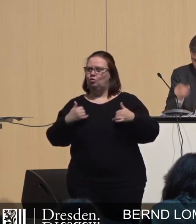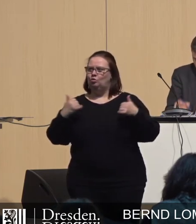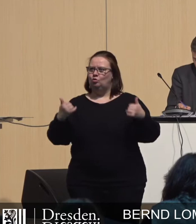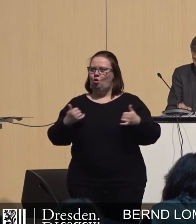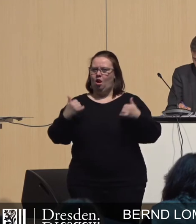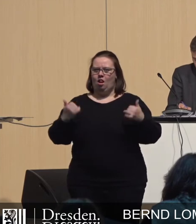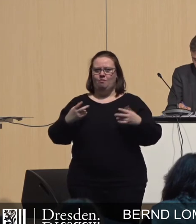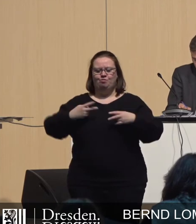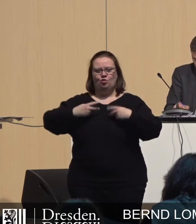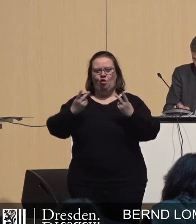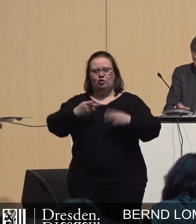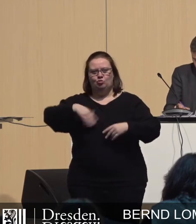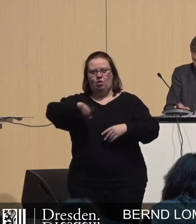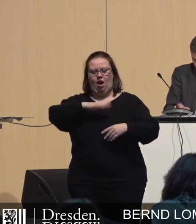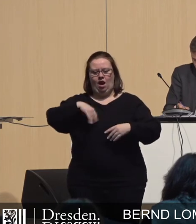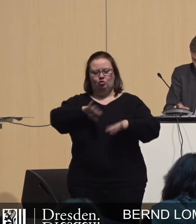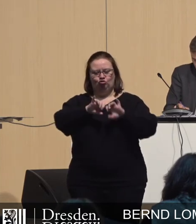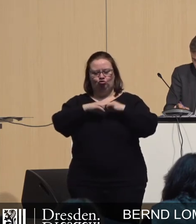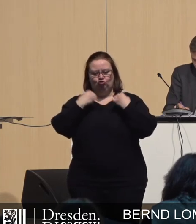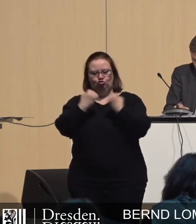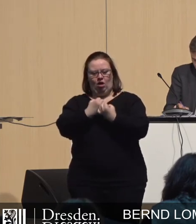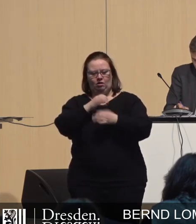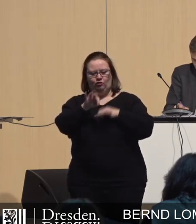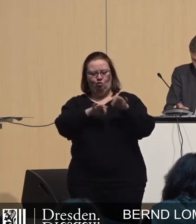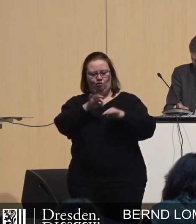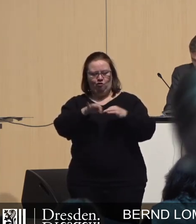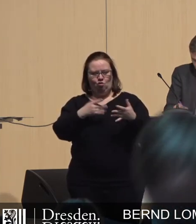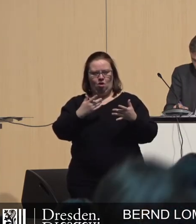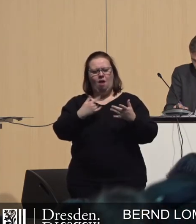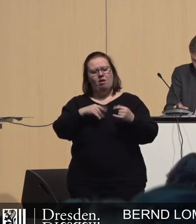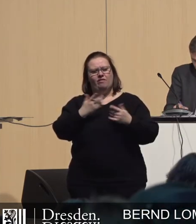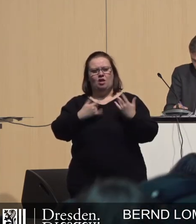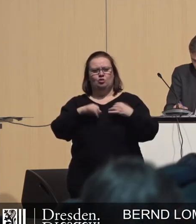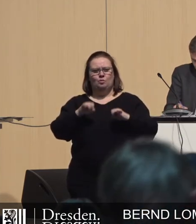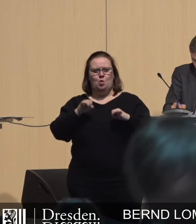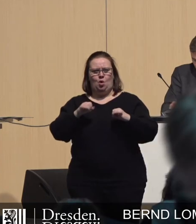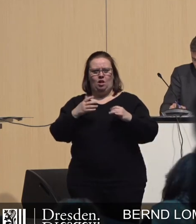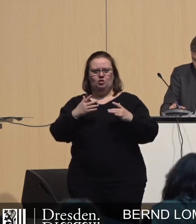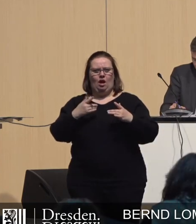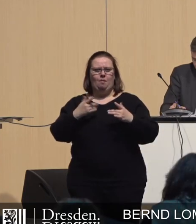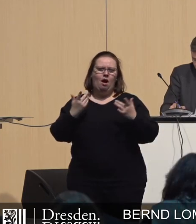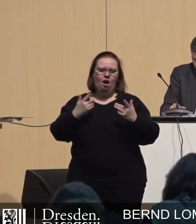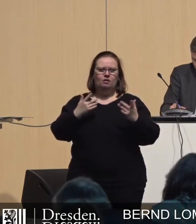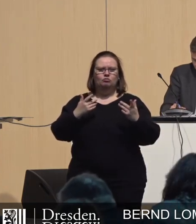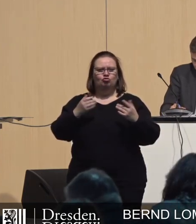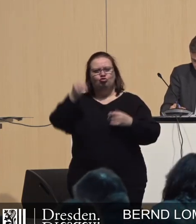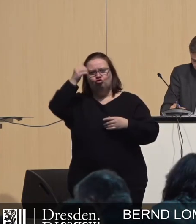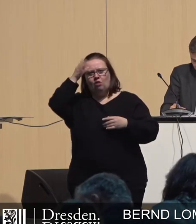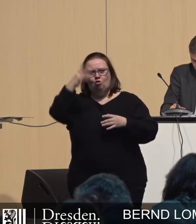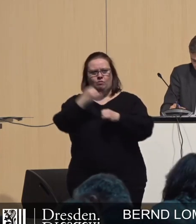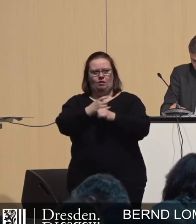öffentlichen Bereich, im Staat hier Versorgung vorzunehmen. Aber es kann sein, dass man es machen kann, aber man muss es intelligent machen.